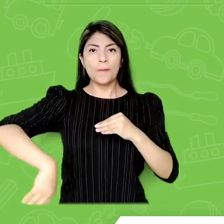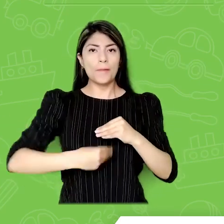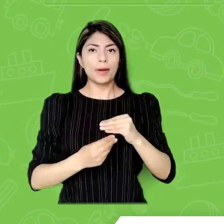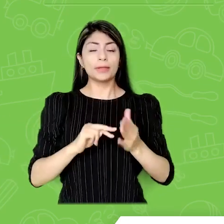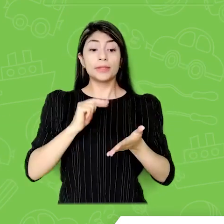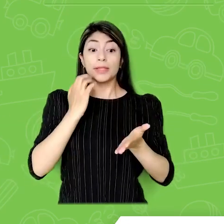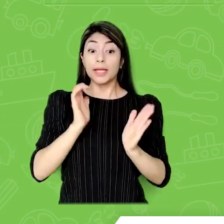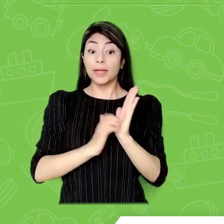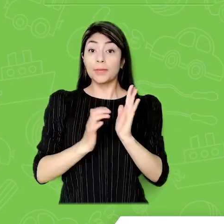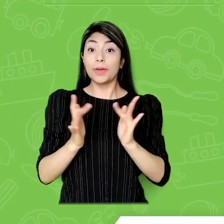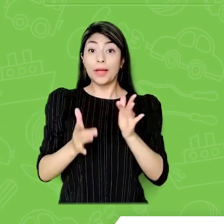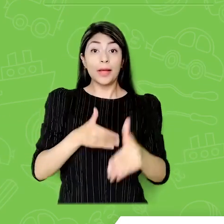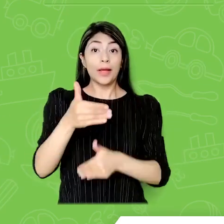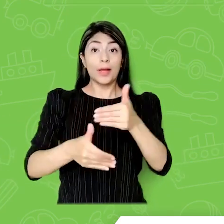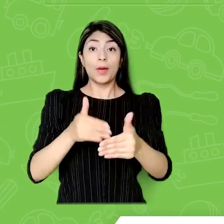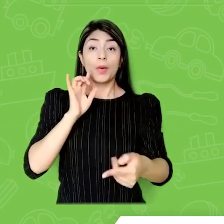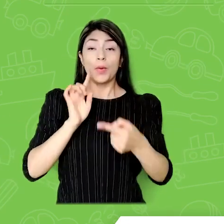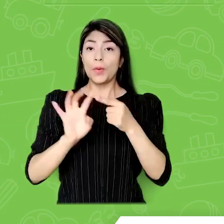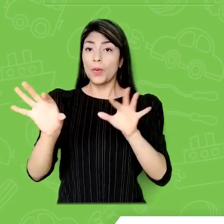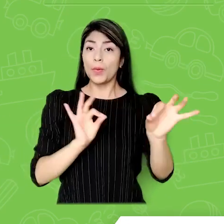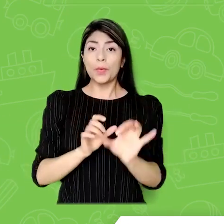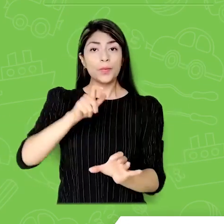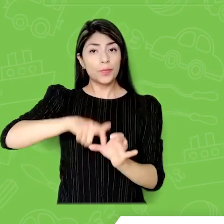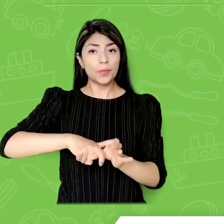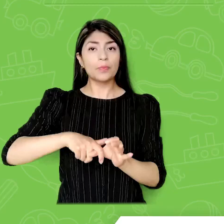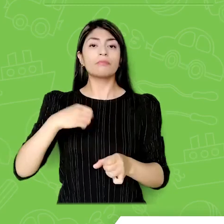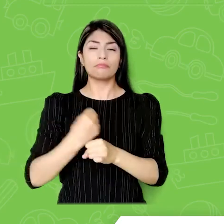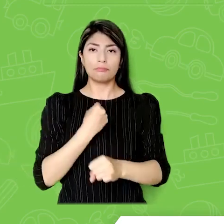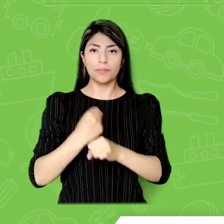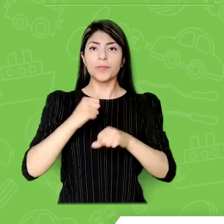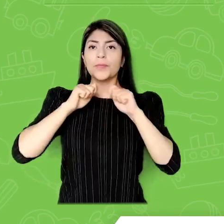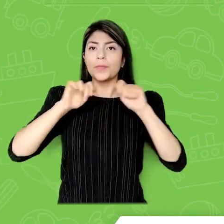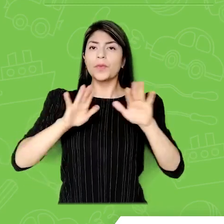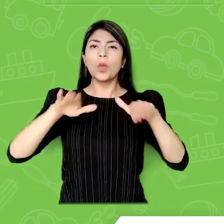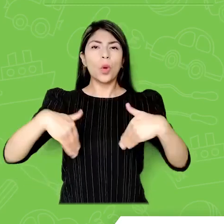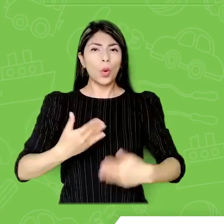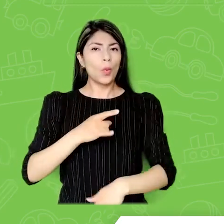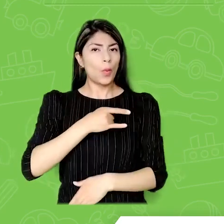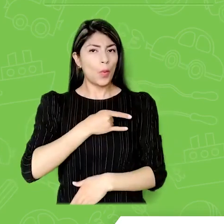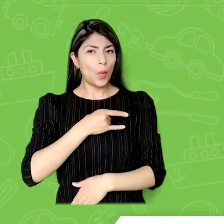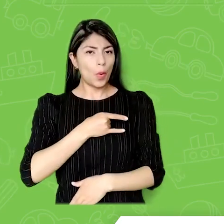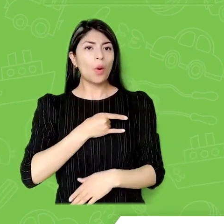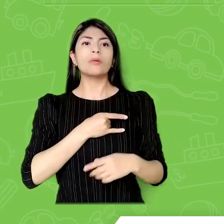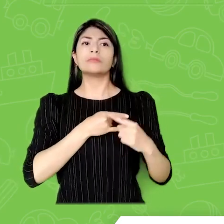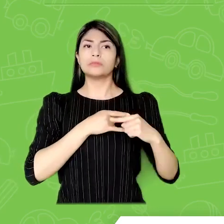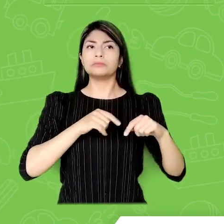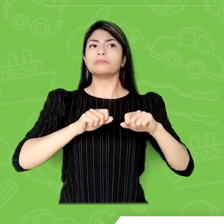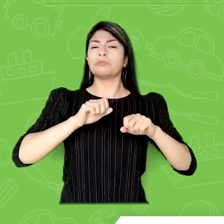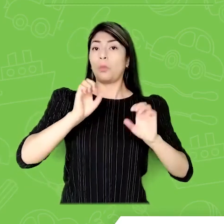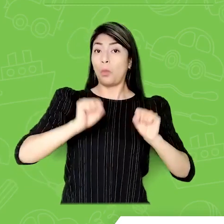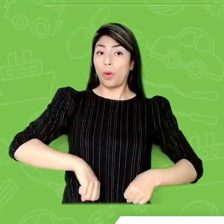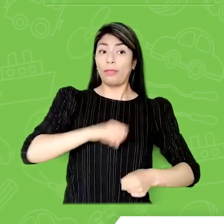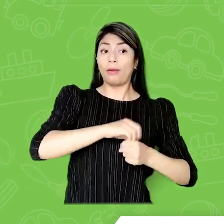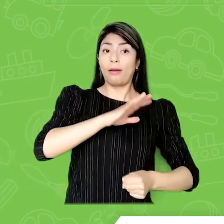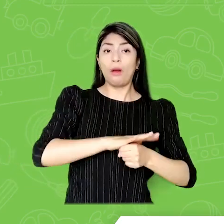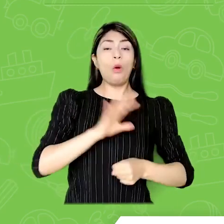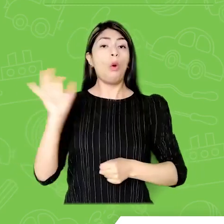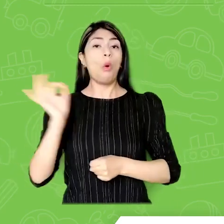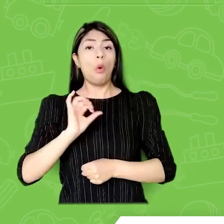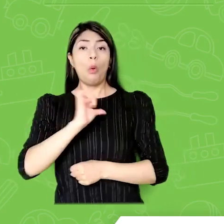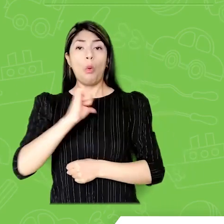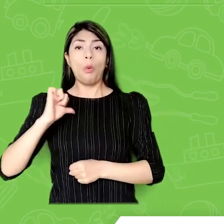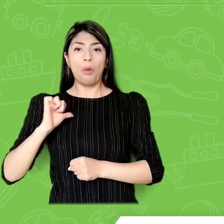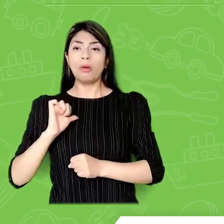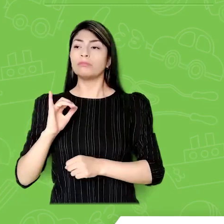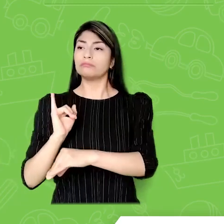realizar los procesos de selección para el ingreso al empleo público a través de las universidades públicas o privadas o instituciones de